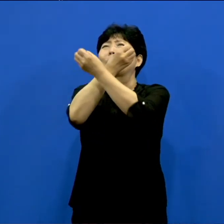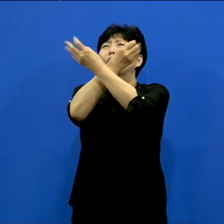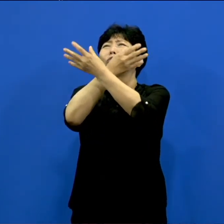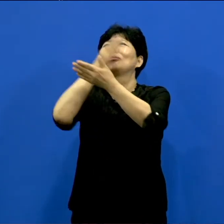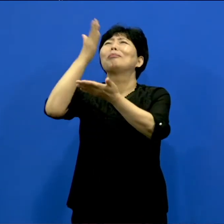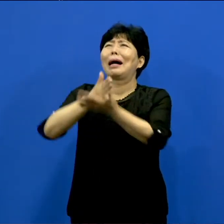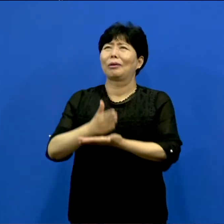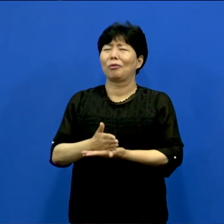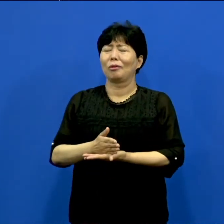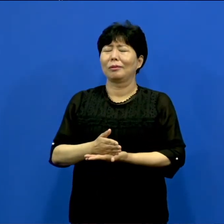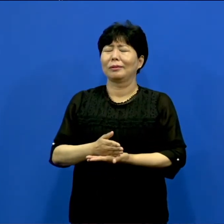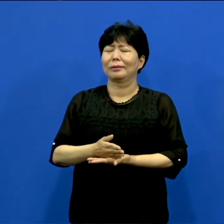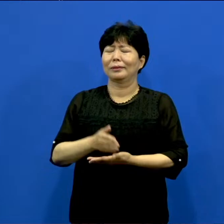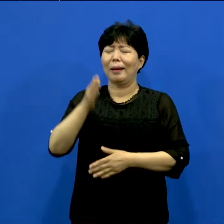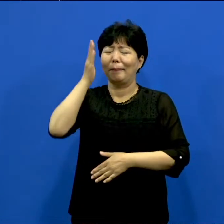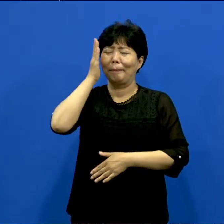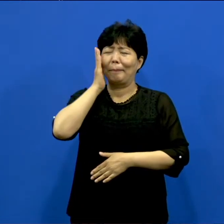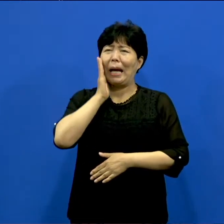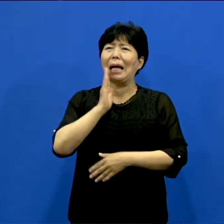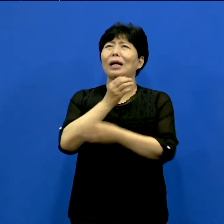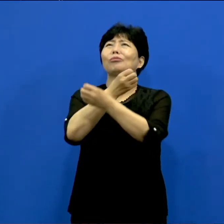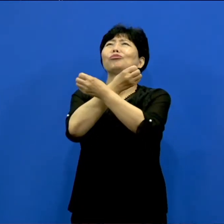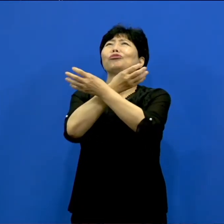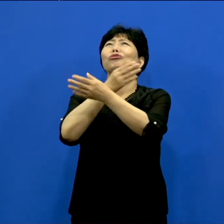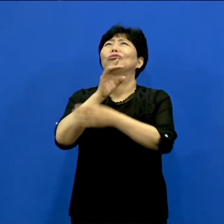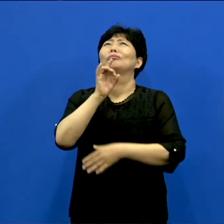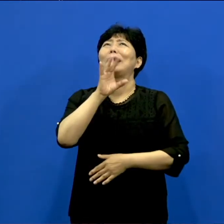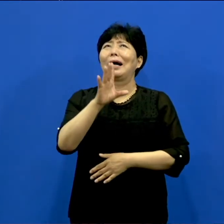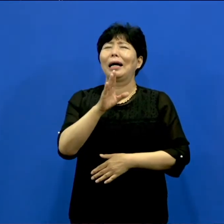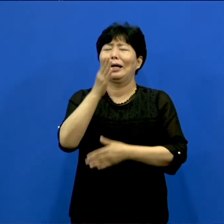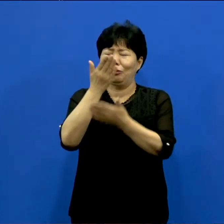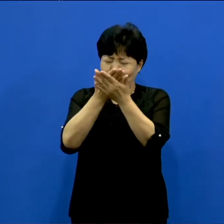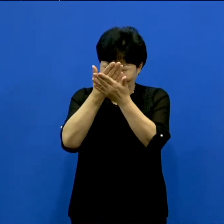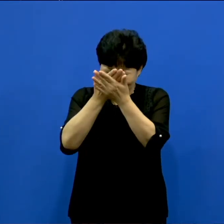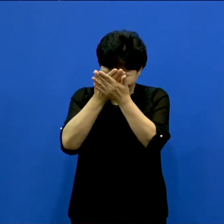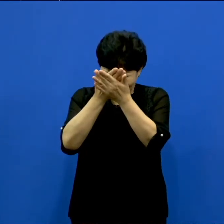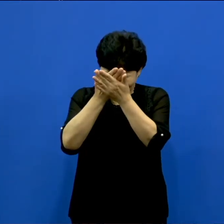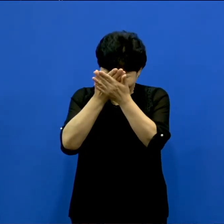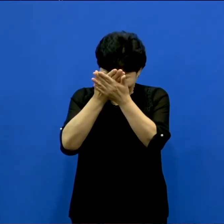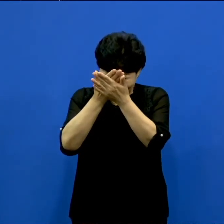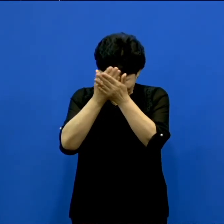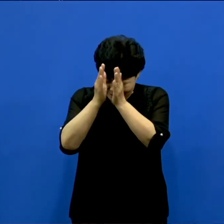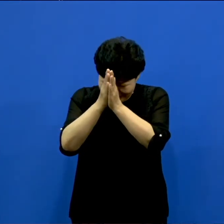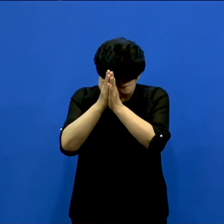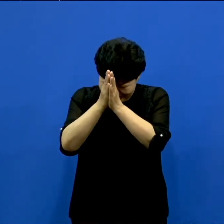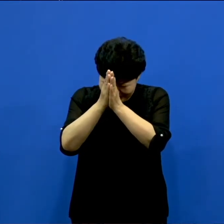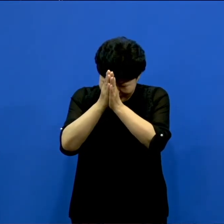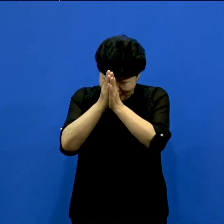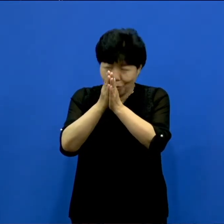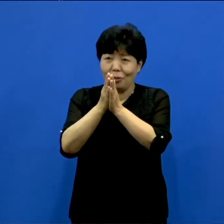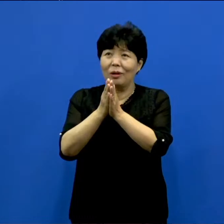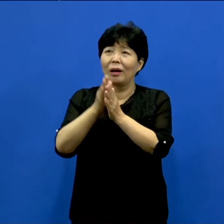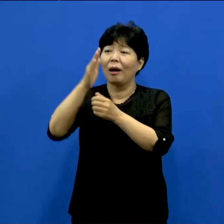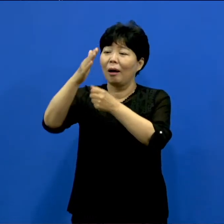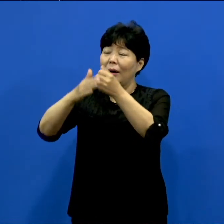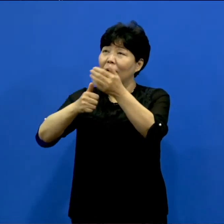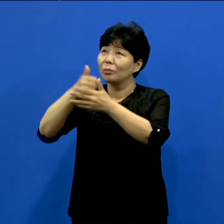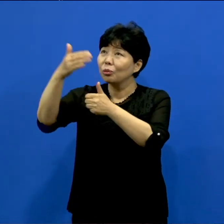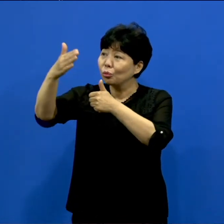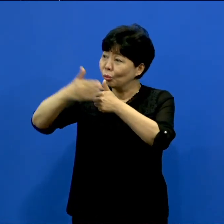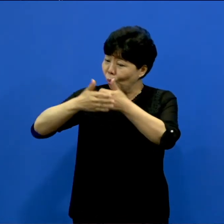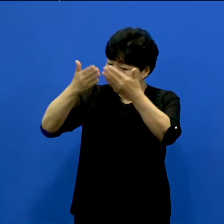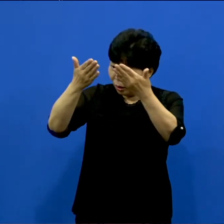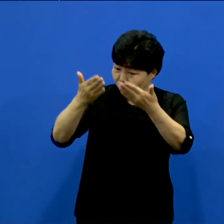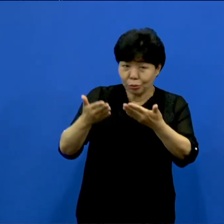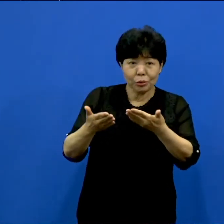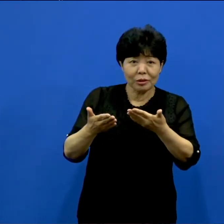막 가는 거예요. 남들은 우연이라고 그러는데 나는 믿습니다. 하나님이 그날 도우셨다는 거예요. 어떤 데는 주차할